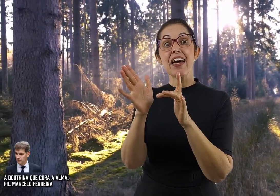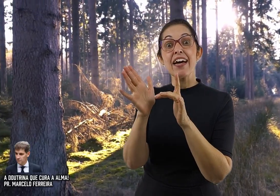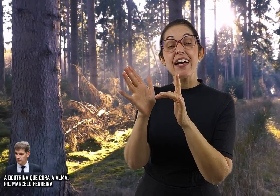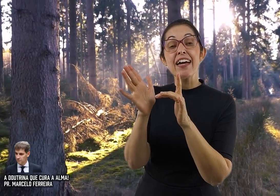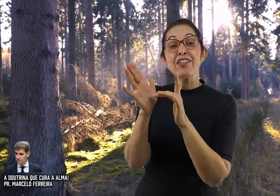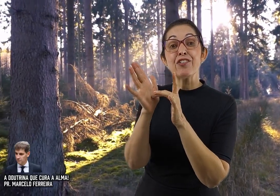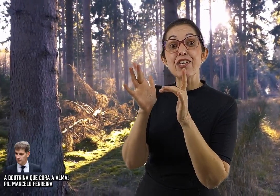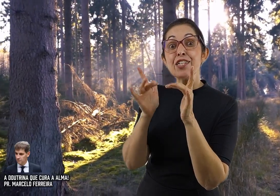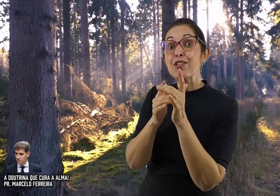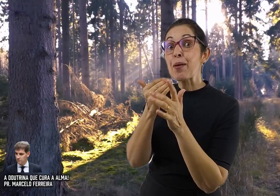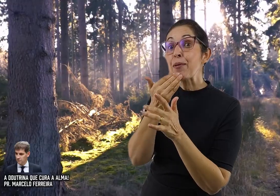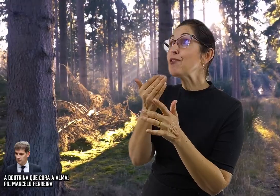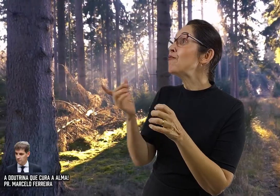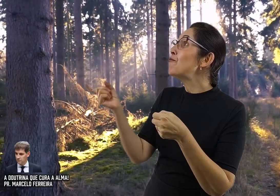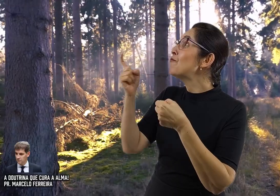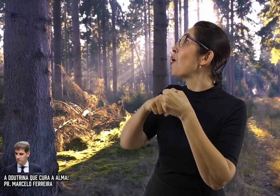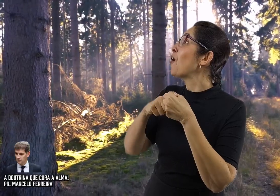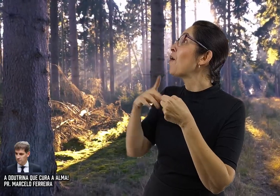vem.